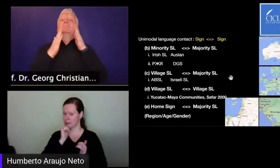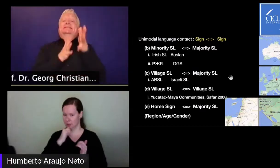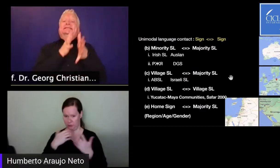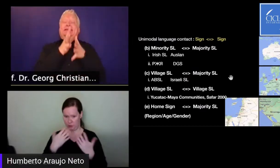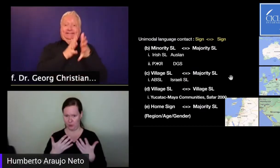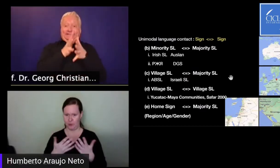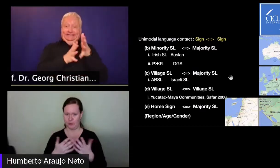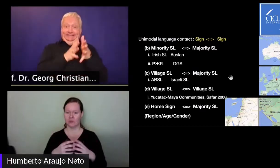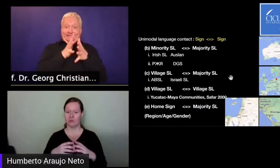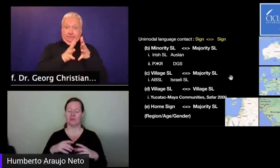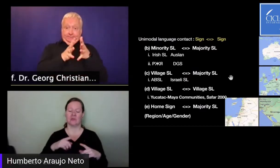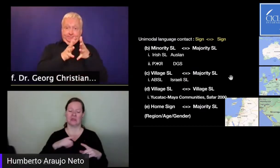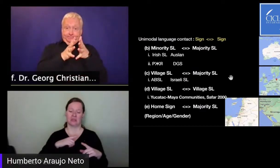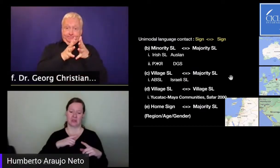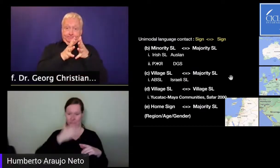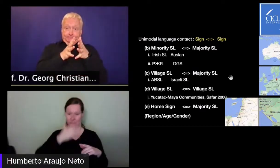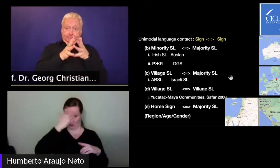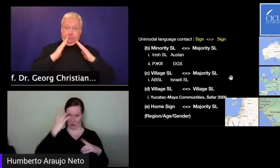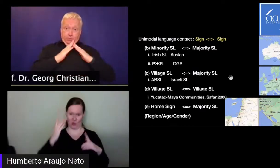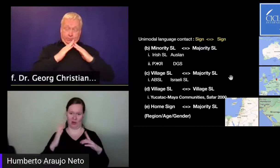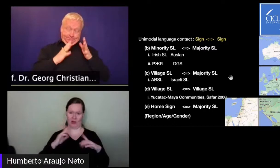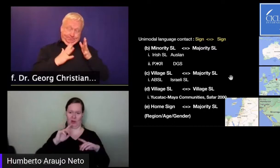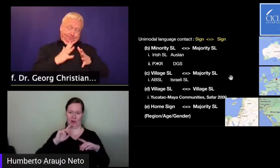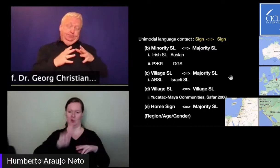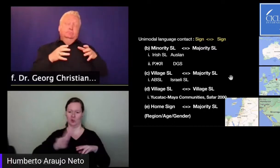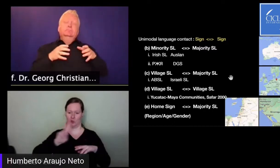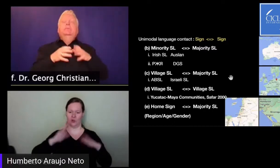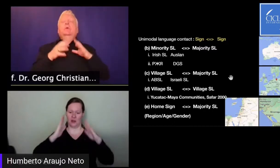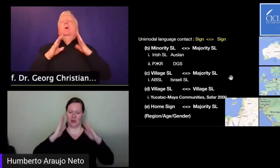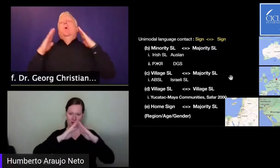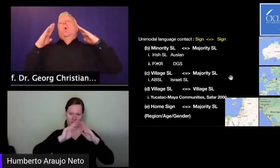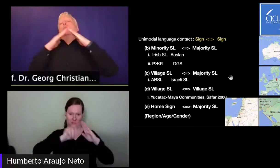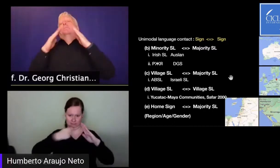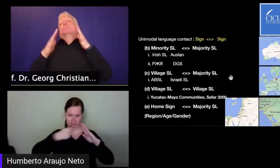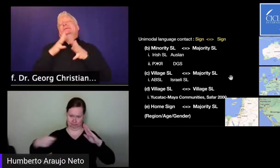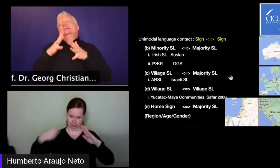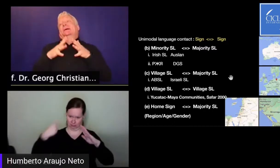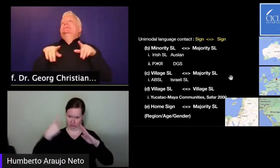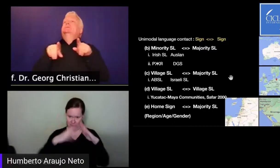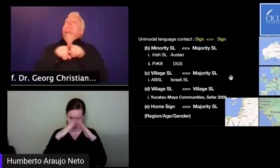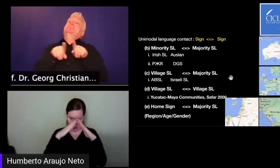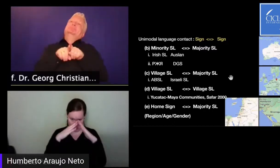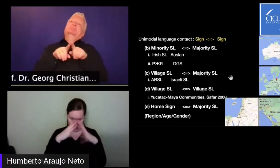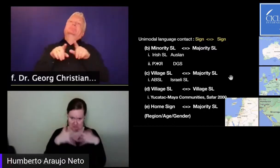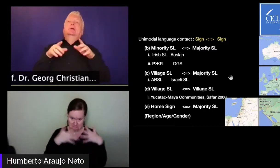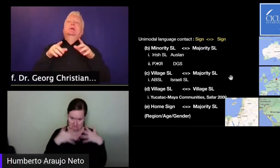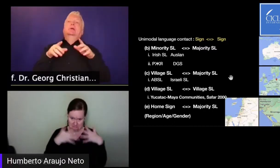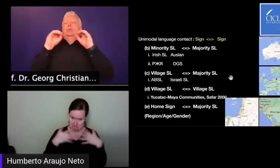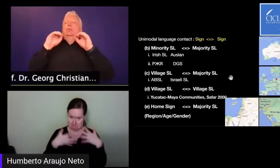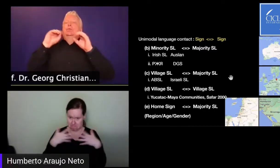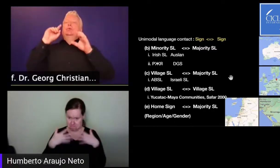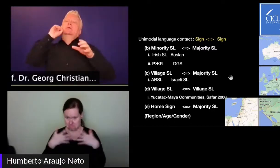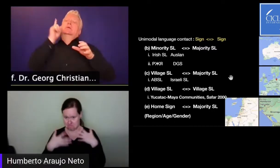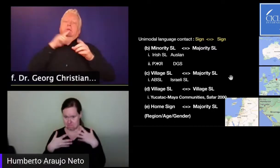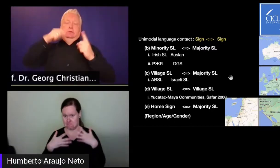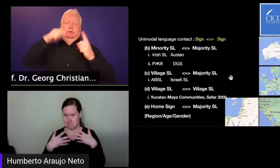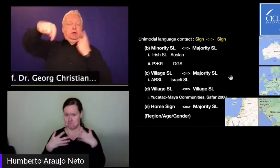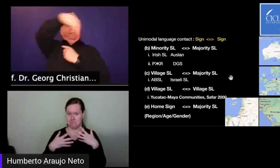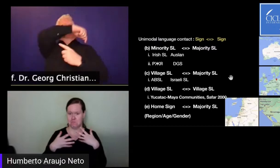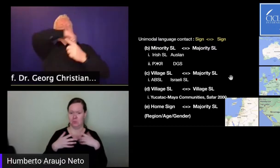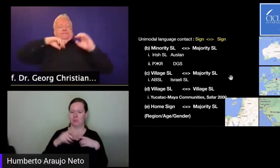Por fim, você tem um caso ali das trocas entre homesign, comunidades que têm casos de